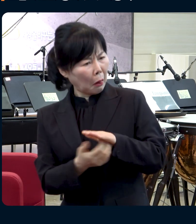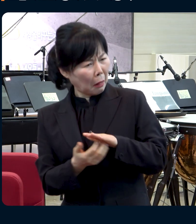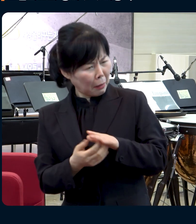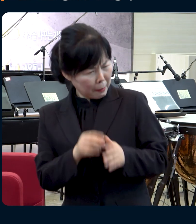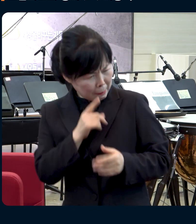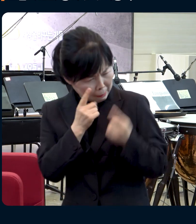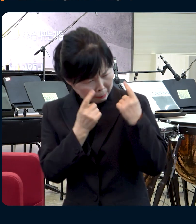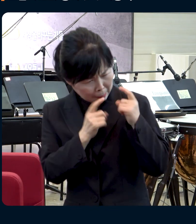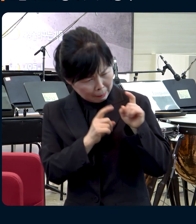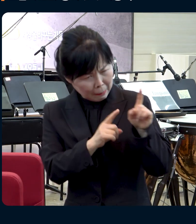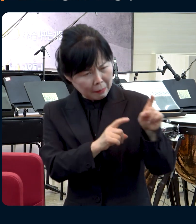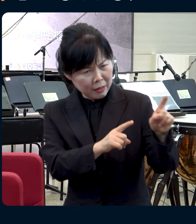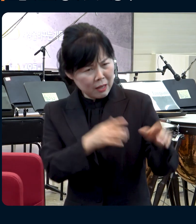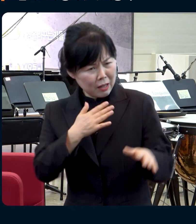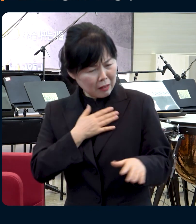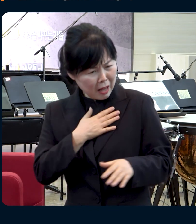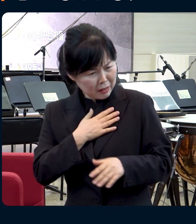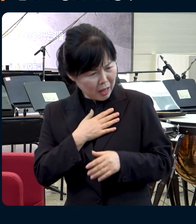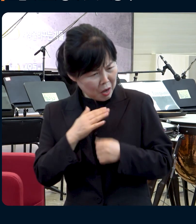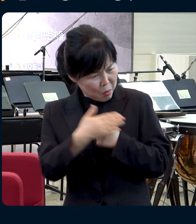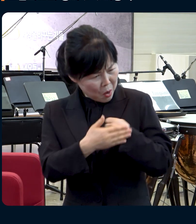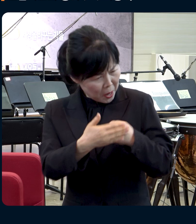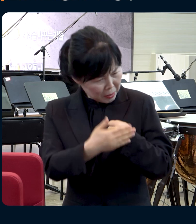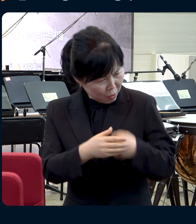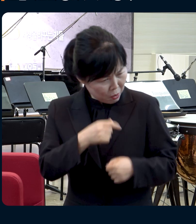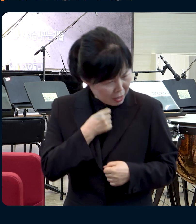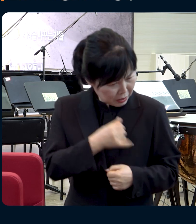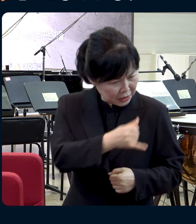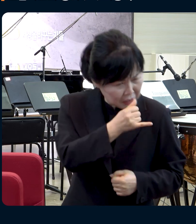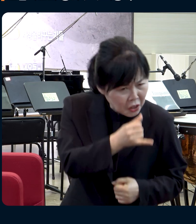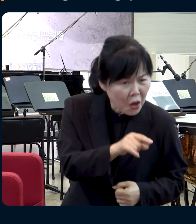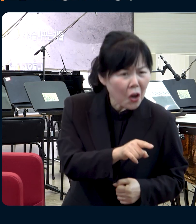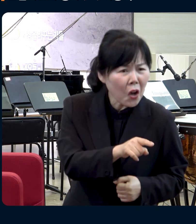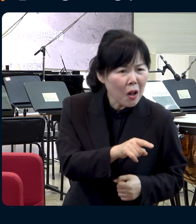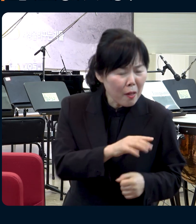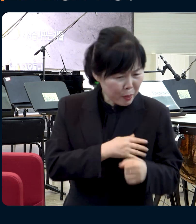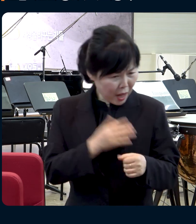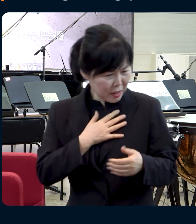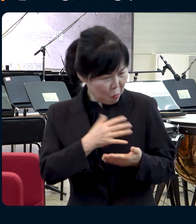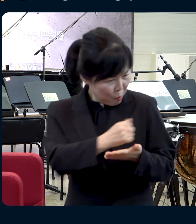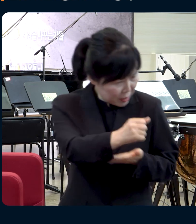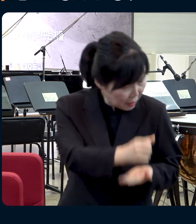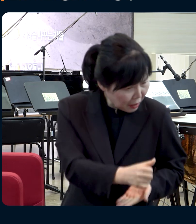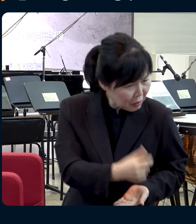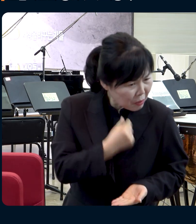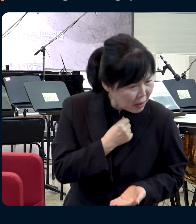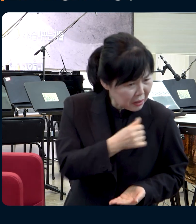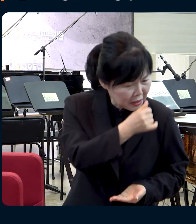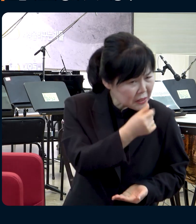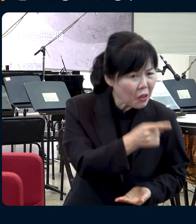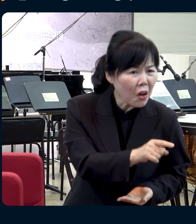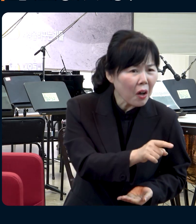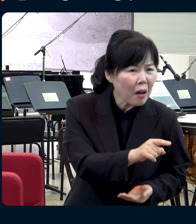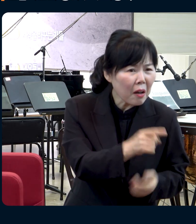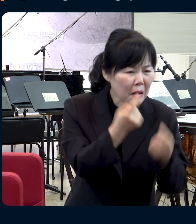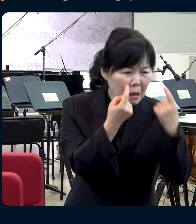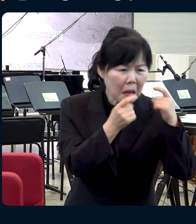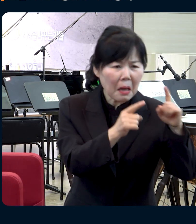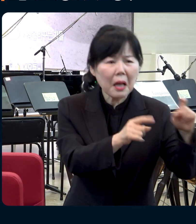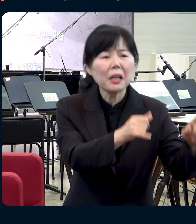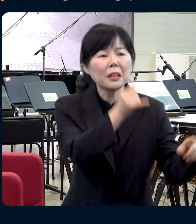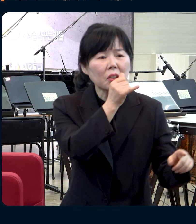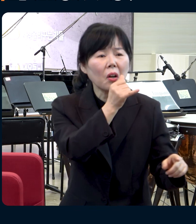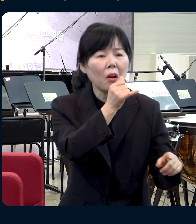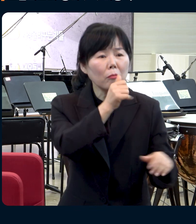이상하게 하면서 혹시 나에게 뭘 받아내려는 것은 아니야? 뭔가 나에게 뭔가를 뜯어내려고 하는 것은 아니야? 이런 것을 이렇게 보는 거예요.